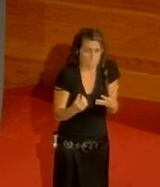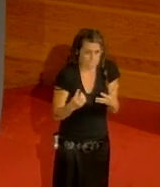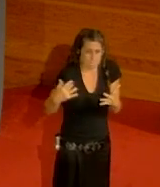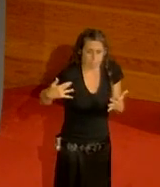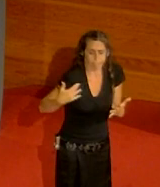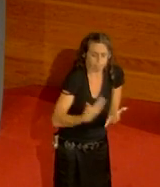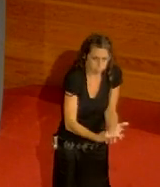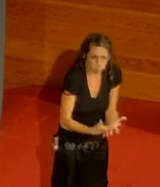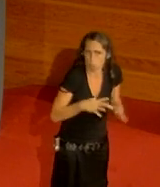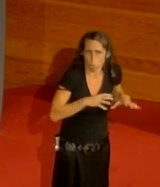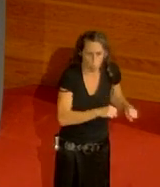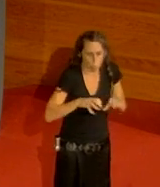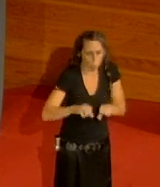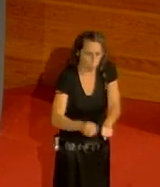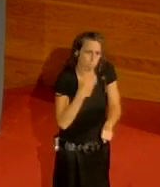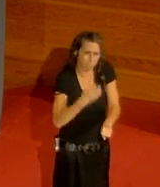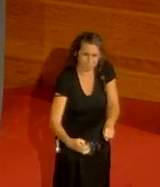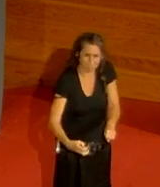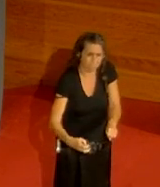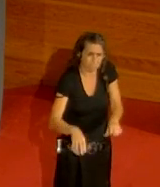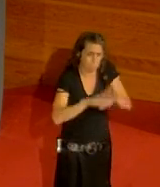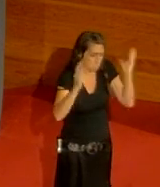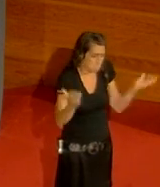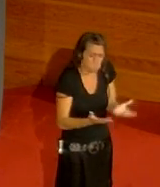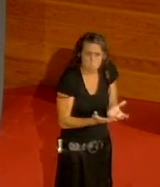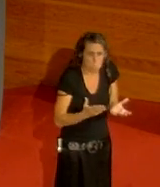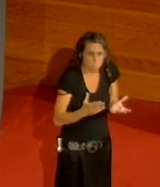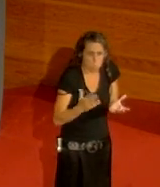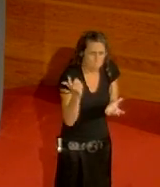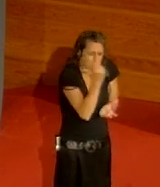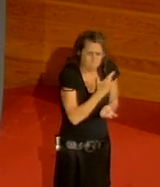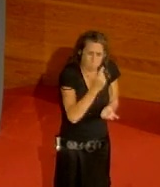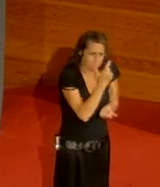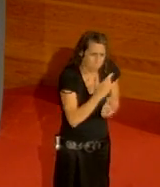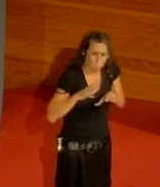militares más largas del planeta porque son ya más de 50 años